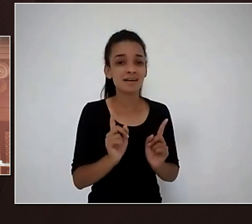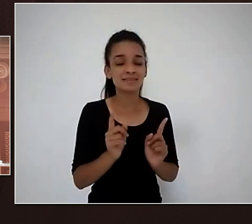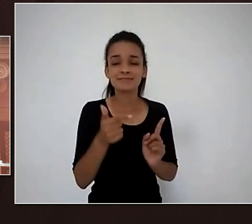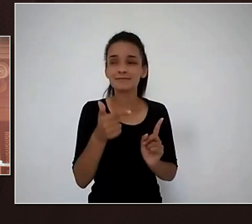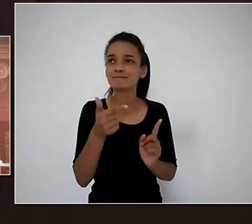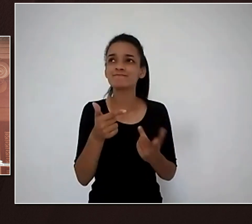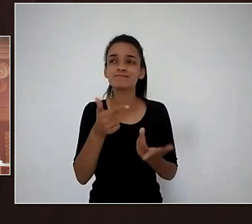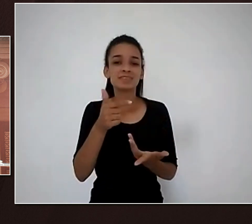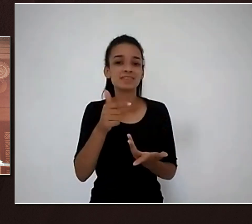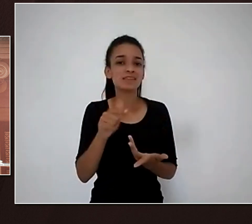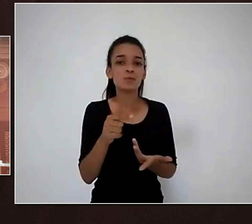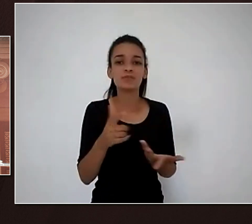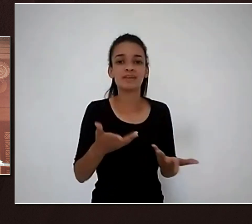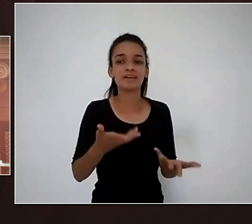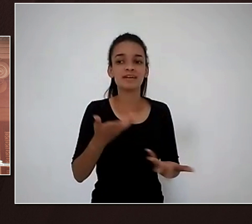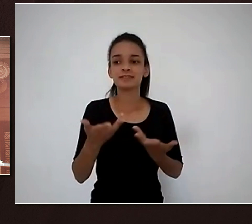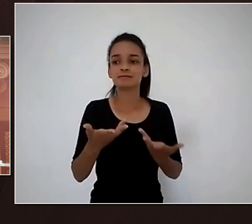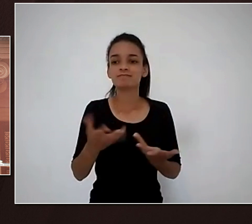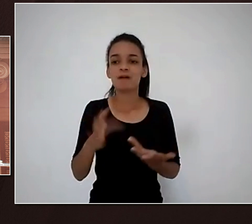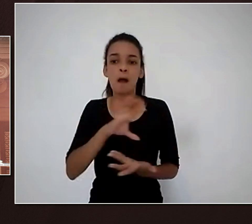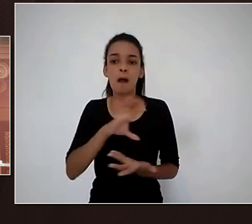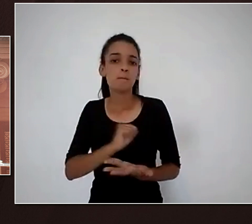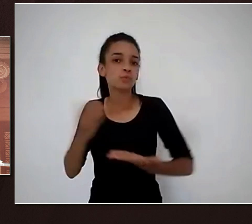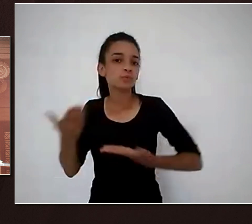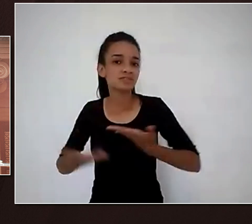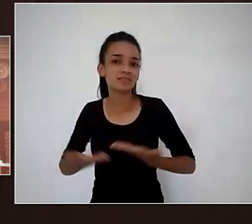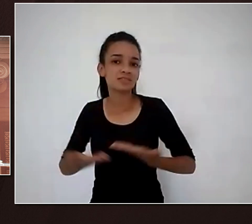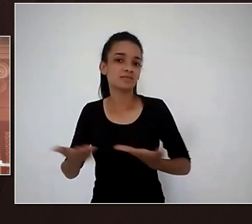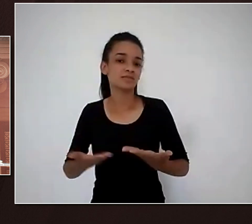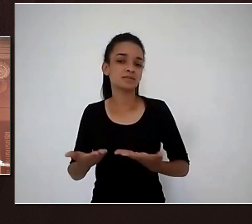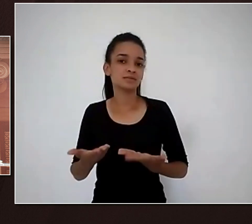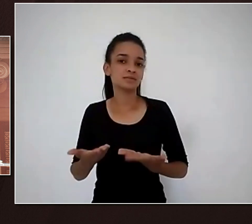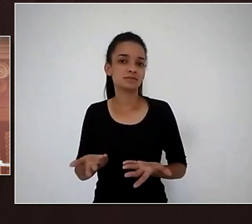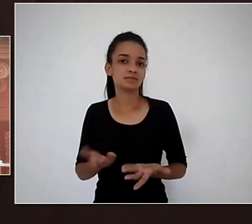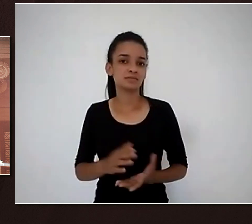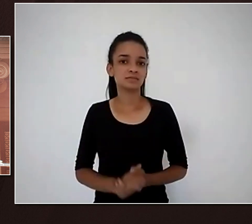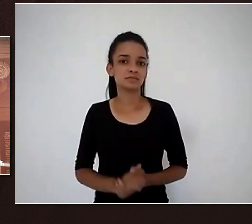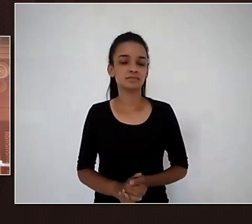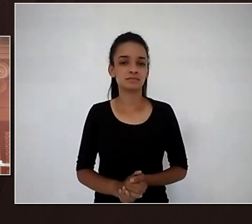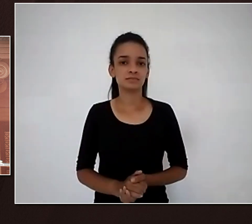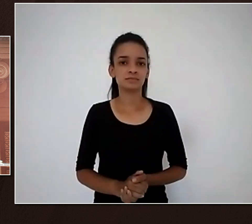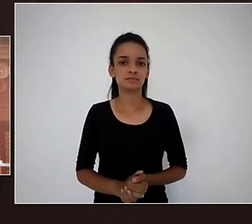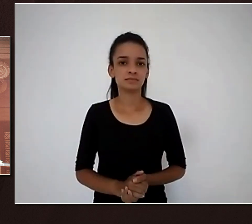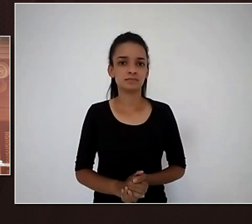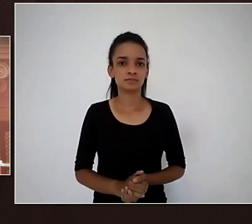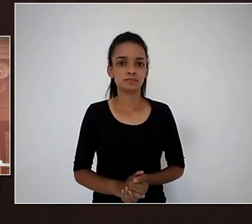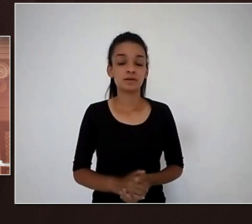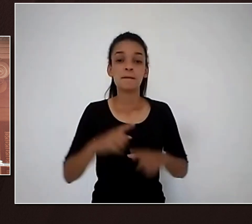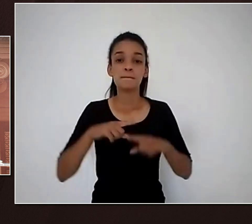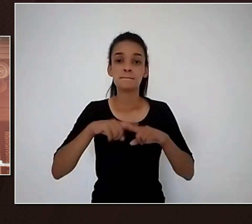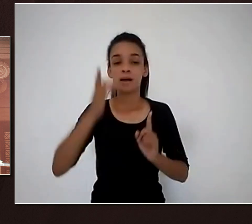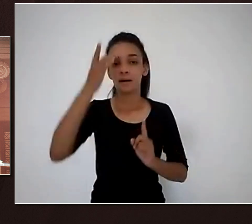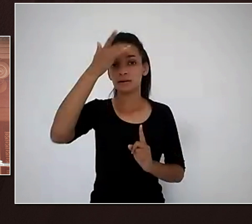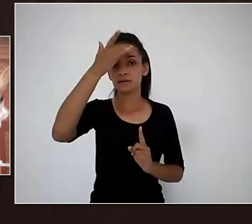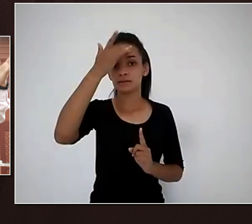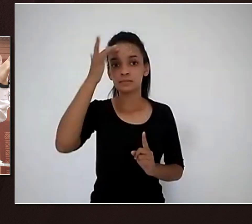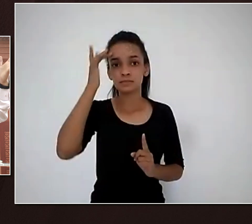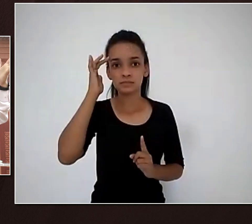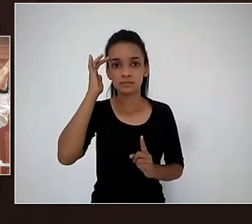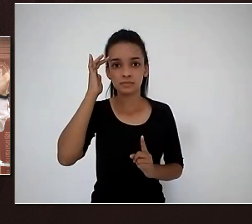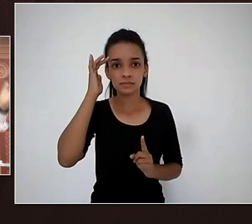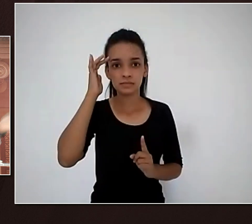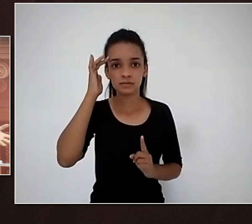mas são os que de fato fazem as coisas acontecerem aqui na terra, executando a vontade de Deus. Que nem